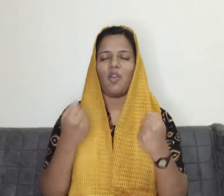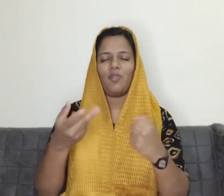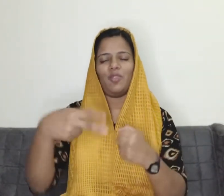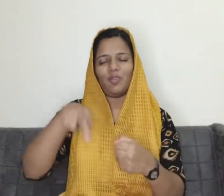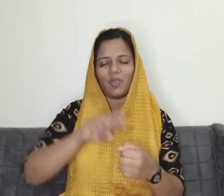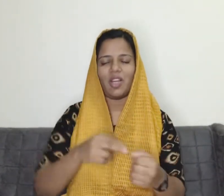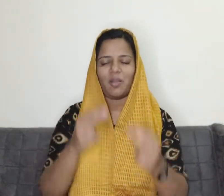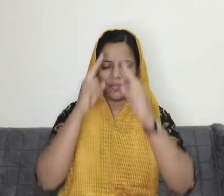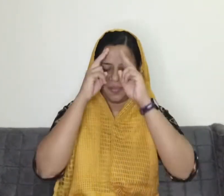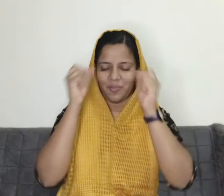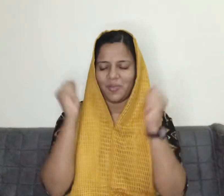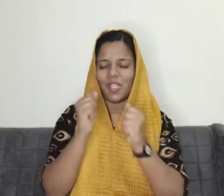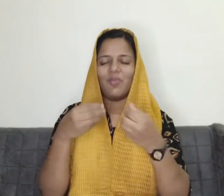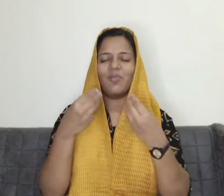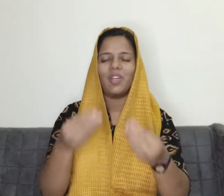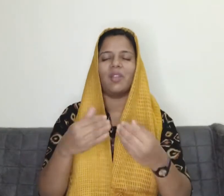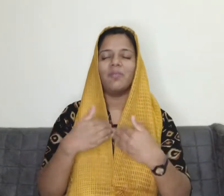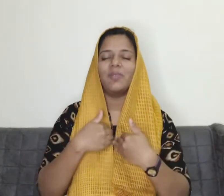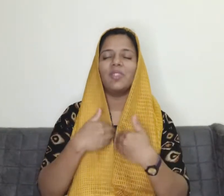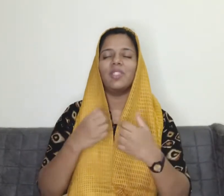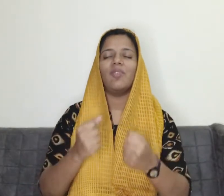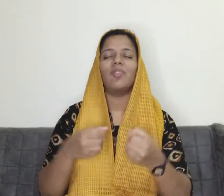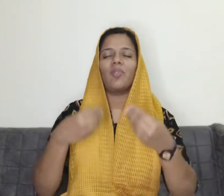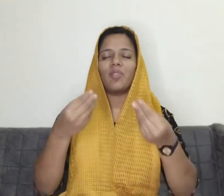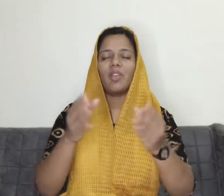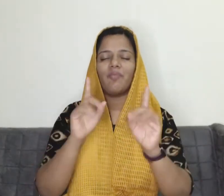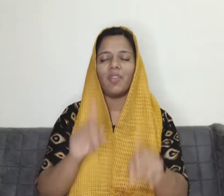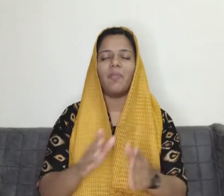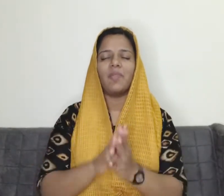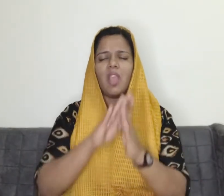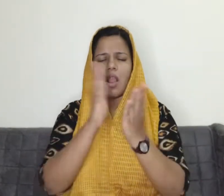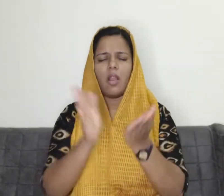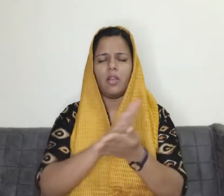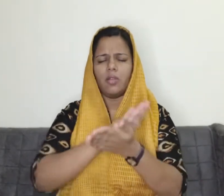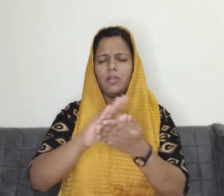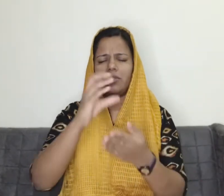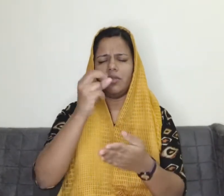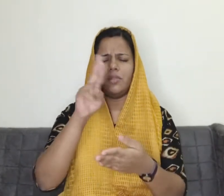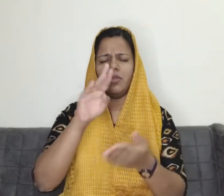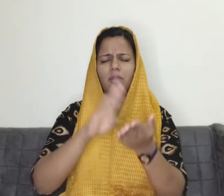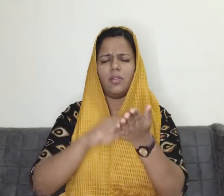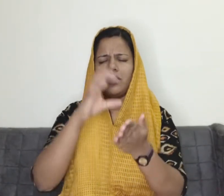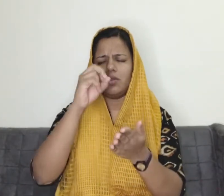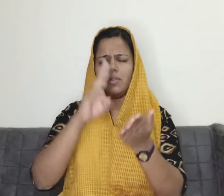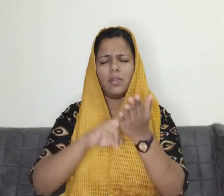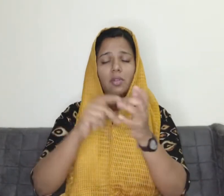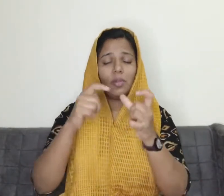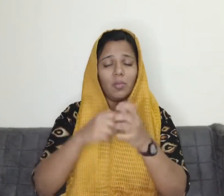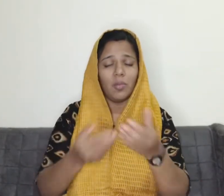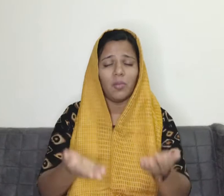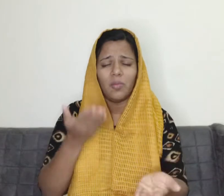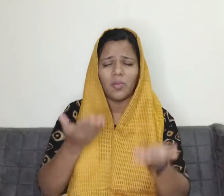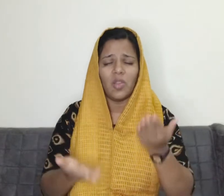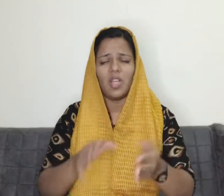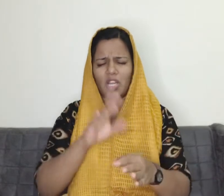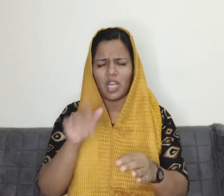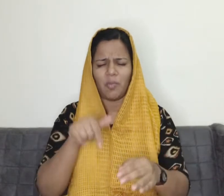മടങ്ങി വരട്ടെ, സ്വസ്ഥത മടങ്ങി വരട്ടെ, സൗഖ്യമാകട്ടെ എന്ന് പ്രാർത്ഥിക്കുന്നു. എല്ലാ ഹോർമോൺ ഇംബാലൻസുകളും യേശുവിൻ്റെ നാമത്തിൽ